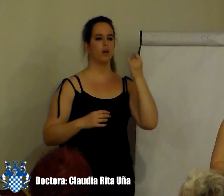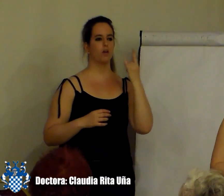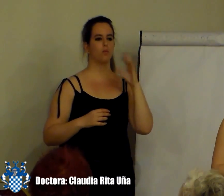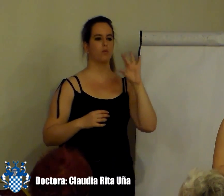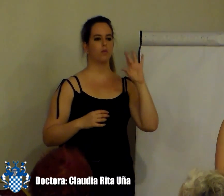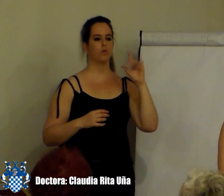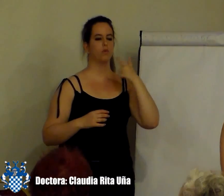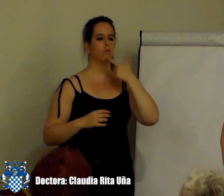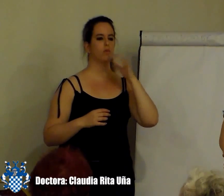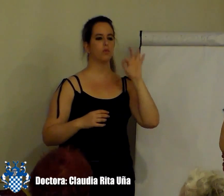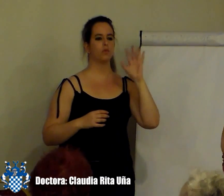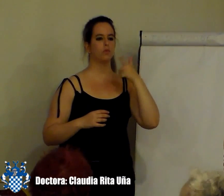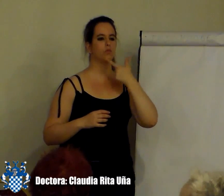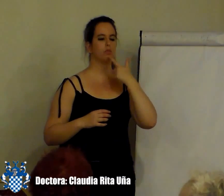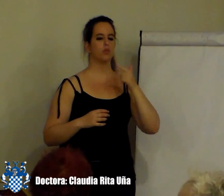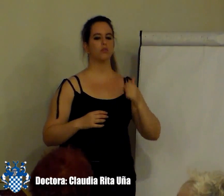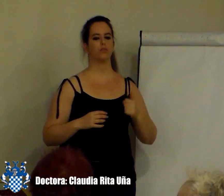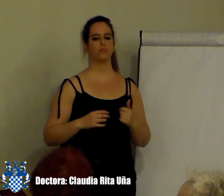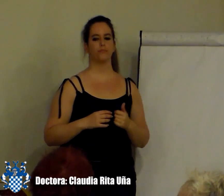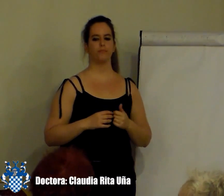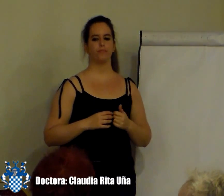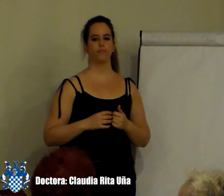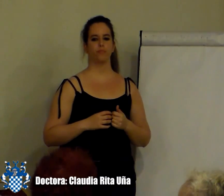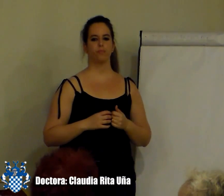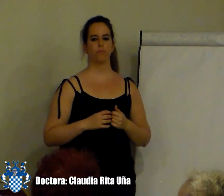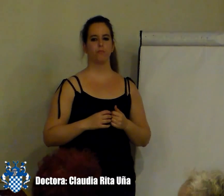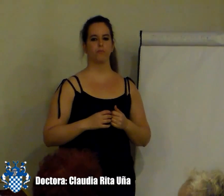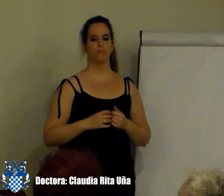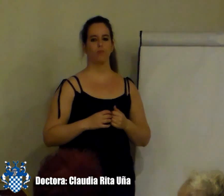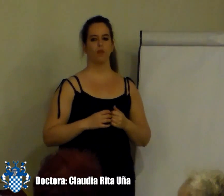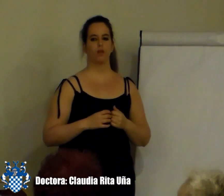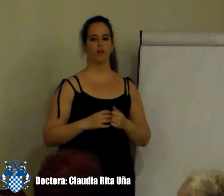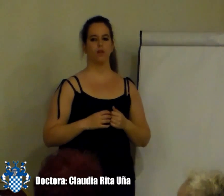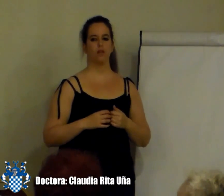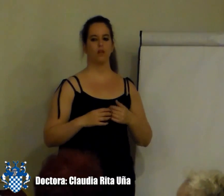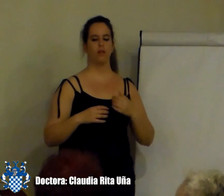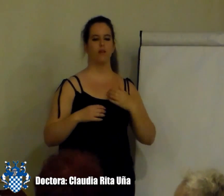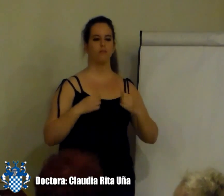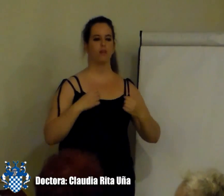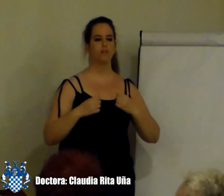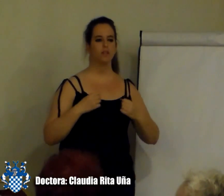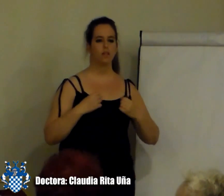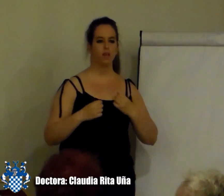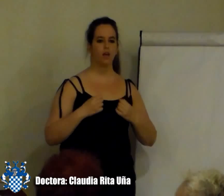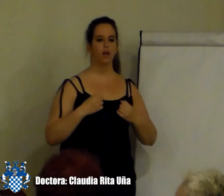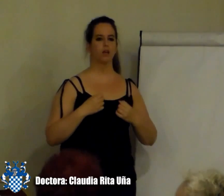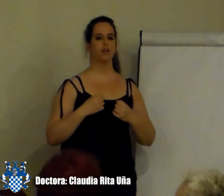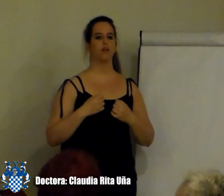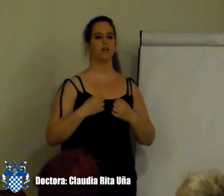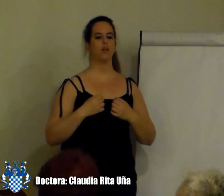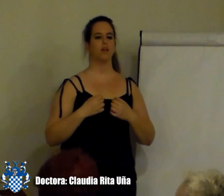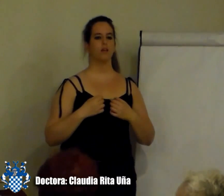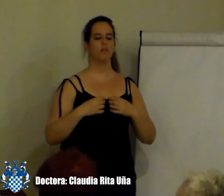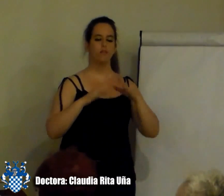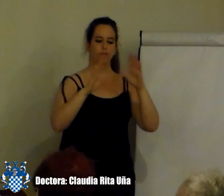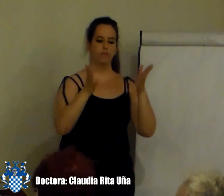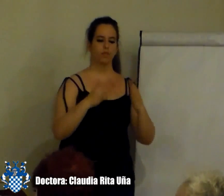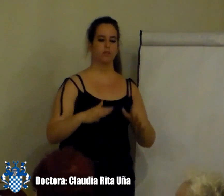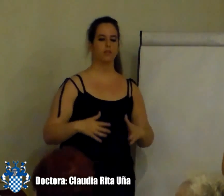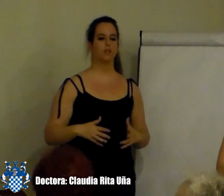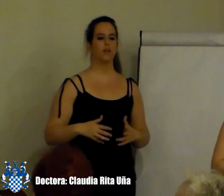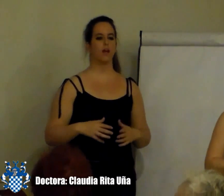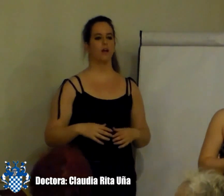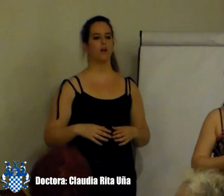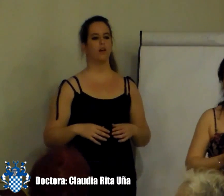de género, etcétera, etcétera, ¿sí? Y la fatiga, tener en cuenta que no solo hay fatiga física en la fibromialgia,